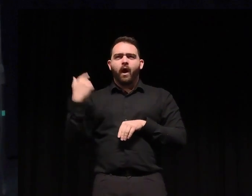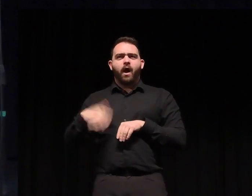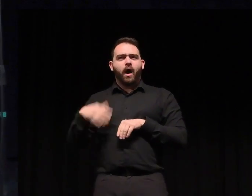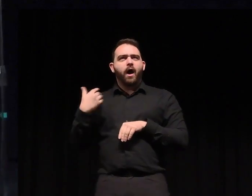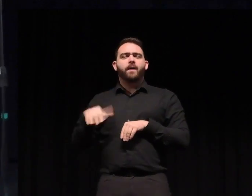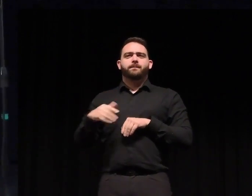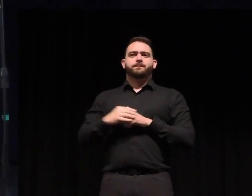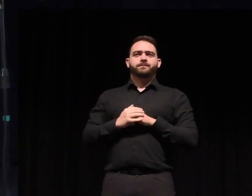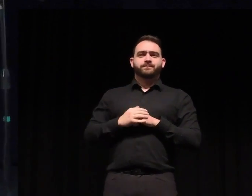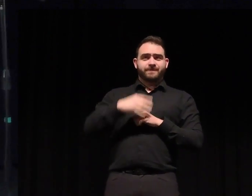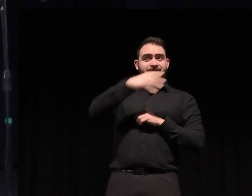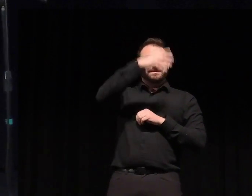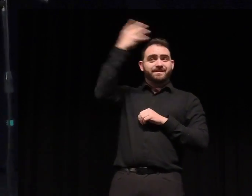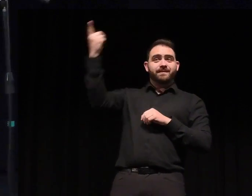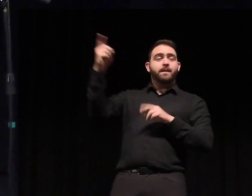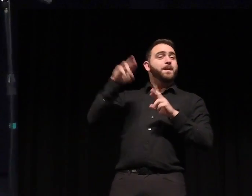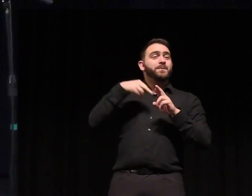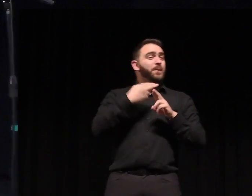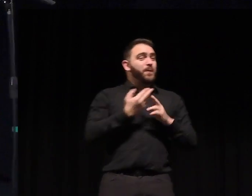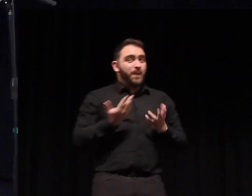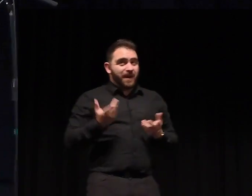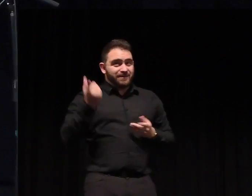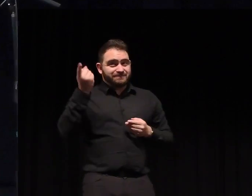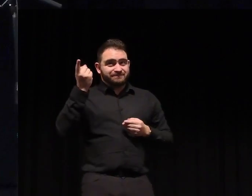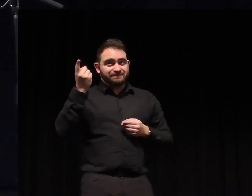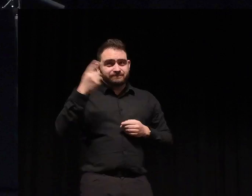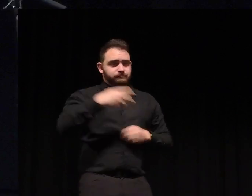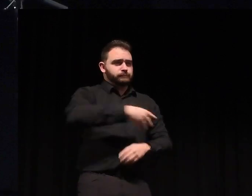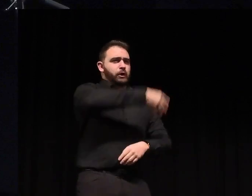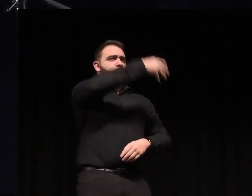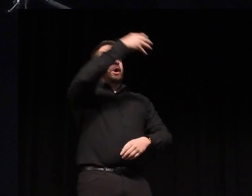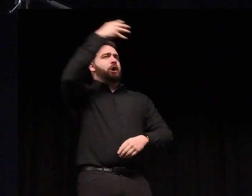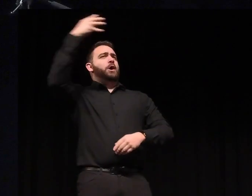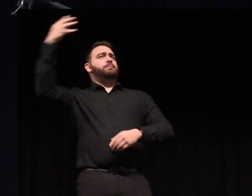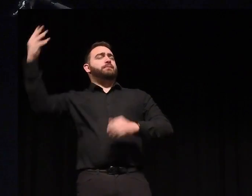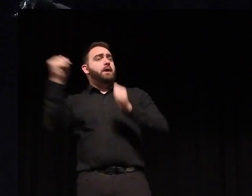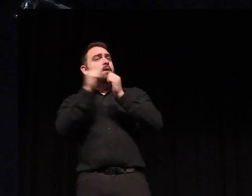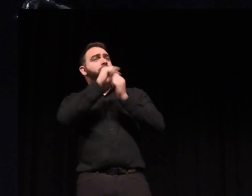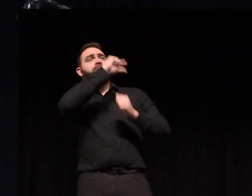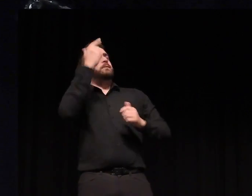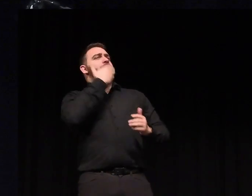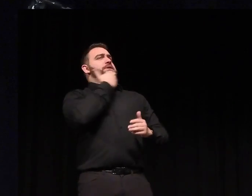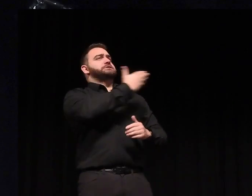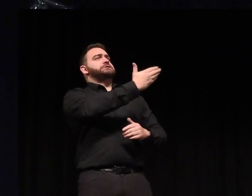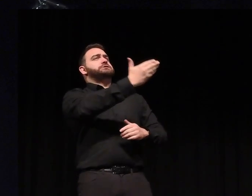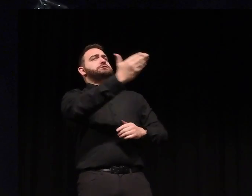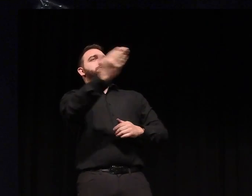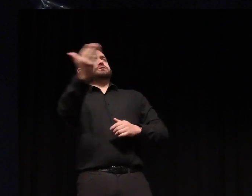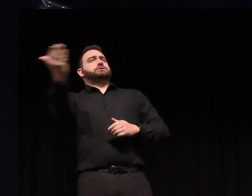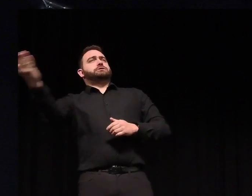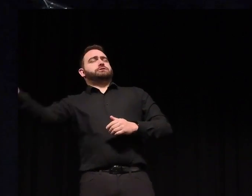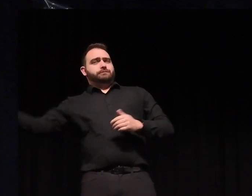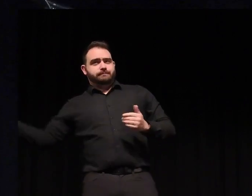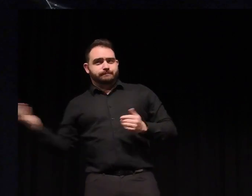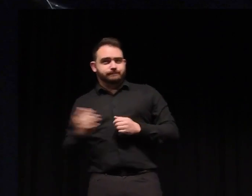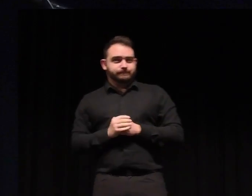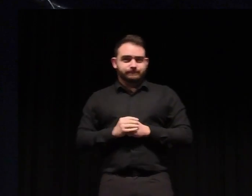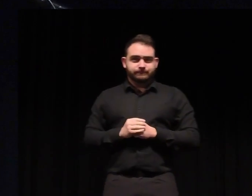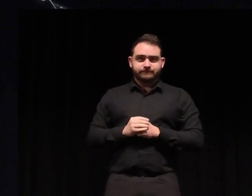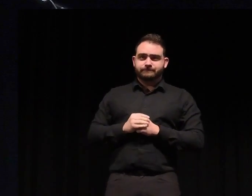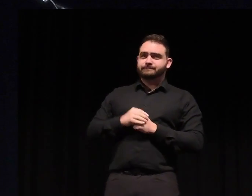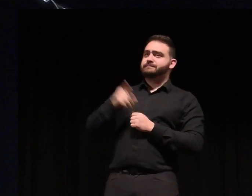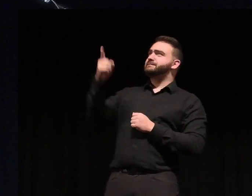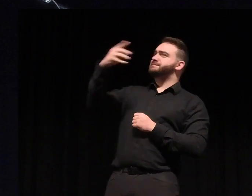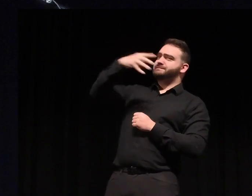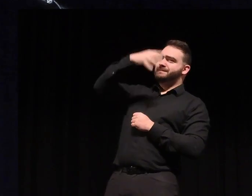l'arc-en-ciel a répondu « Merci. » Il a dit « Hey, arc-en-ciel, est-ce